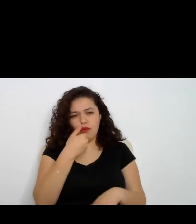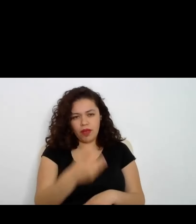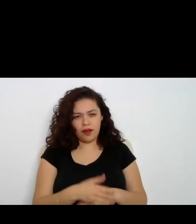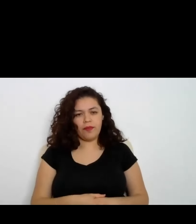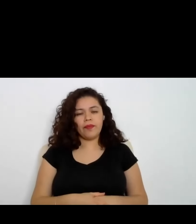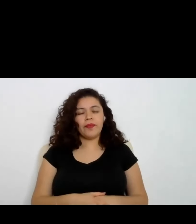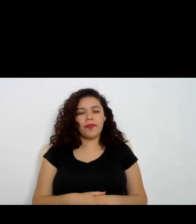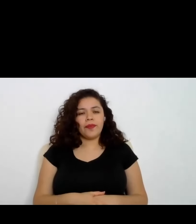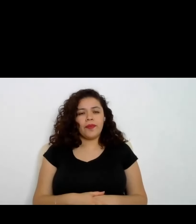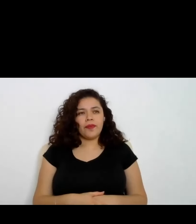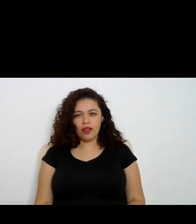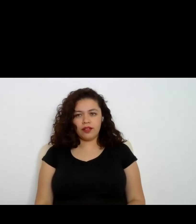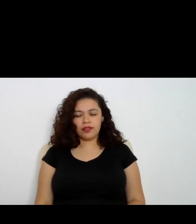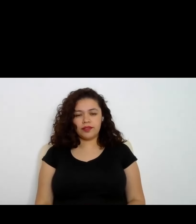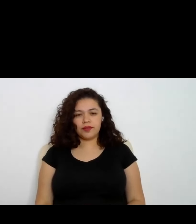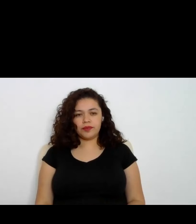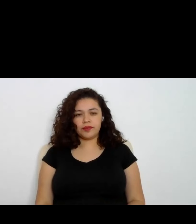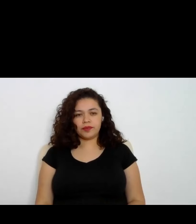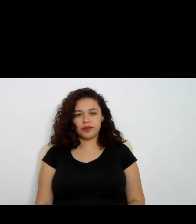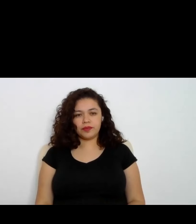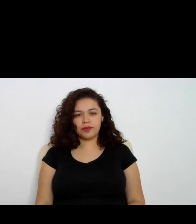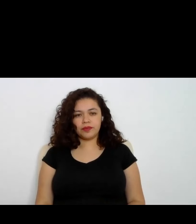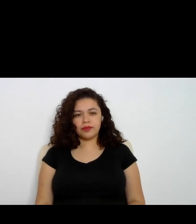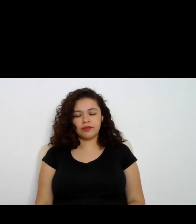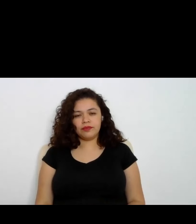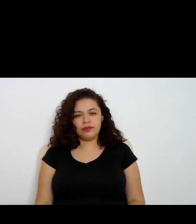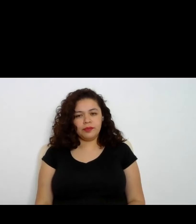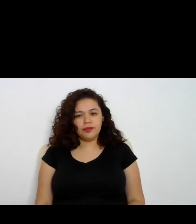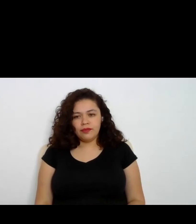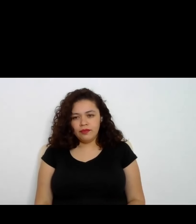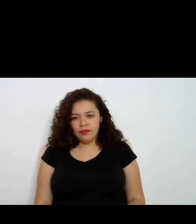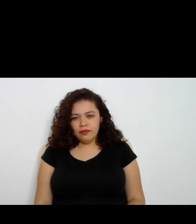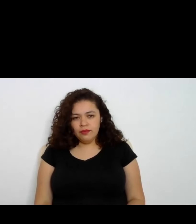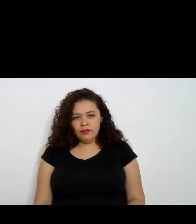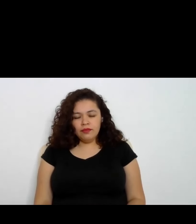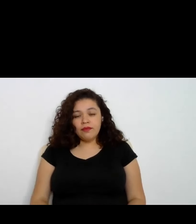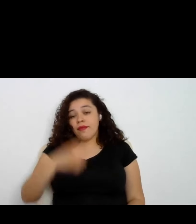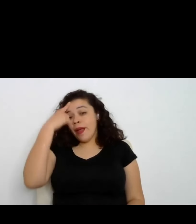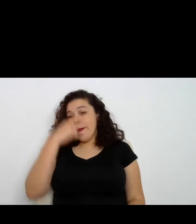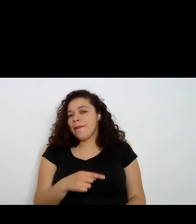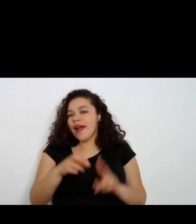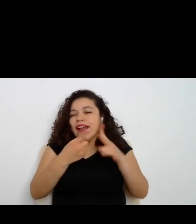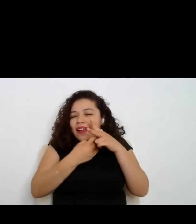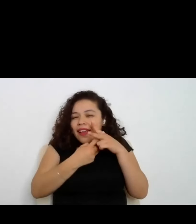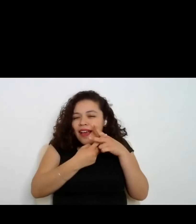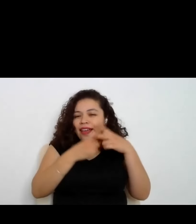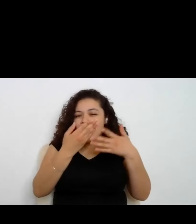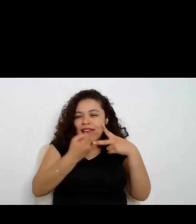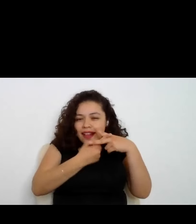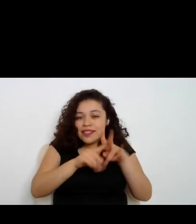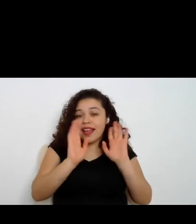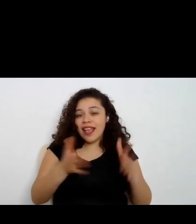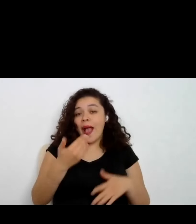las personas. Bueno, para poder entrar en materia, pues lo primero que tenemos que hacer